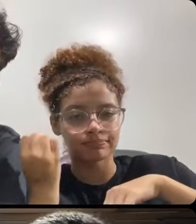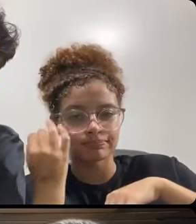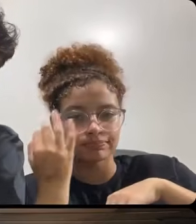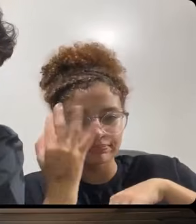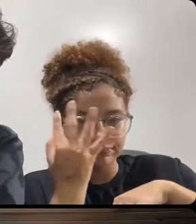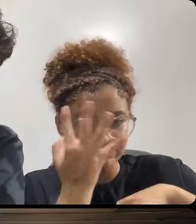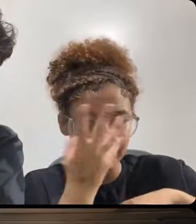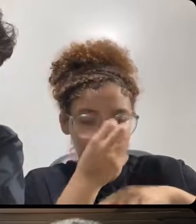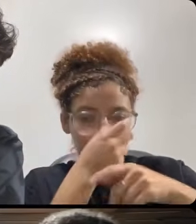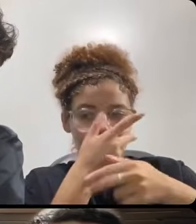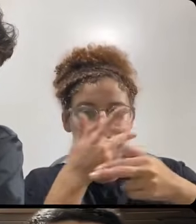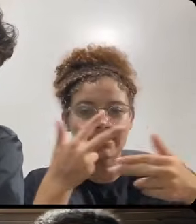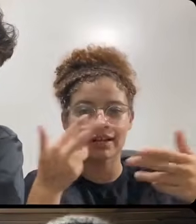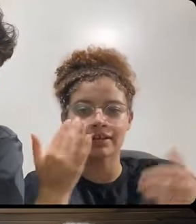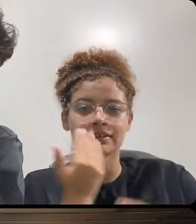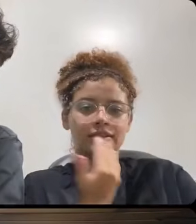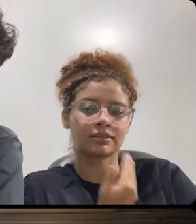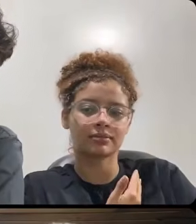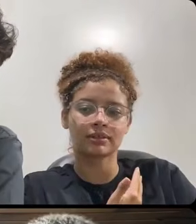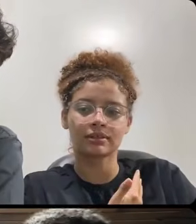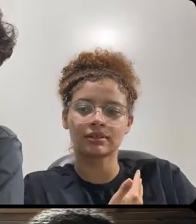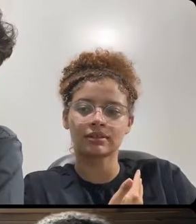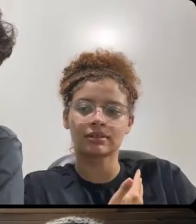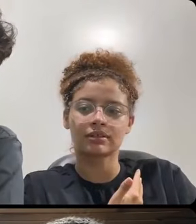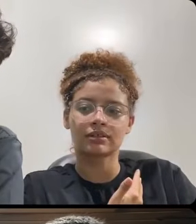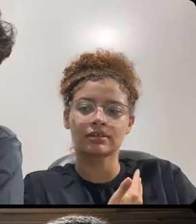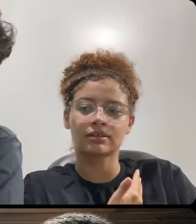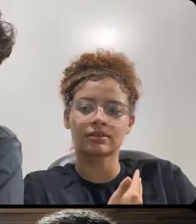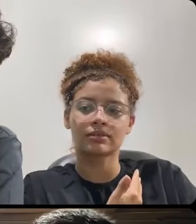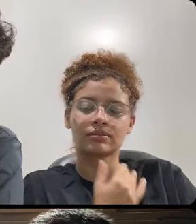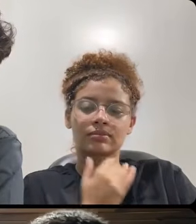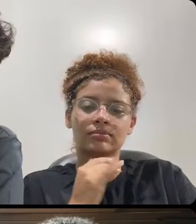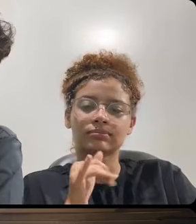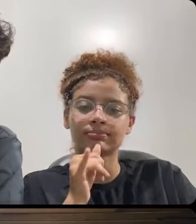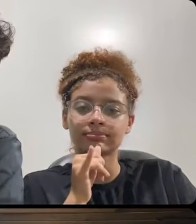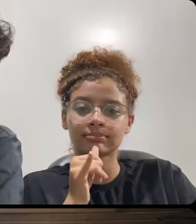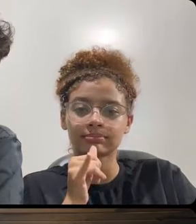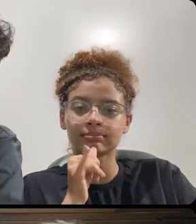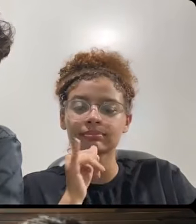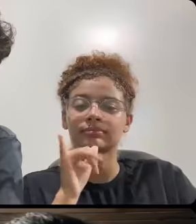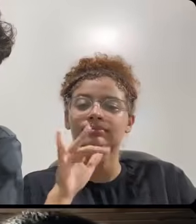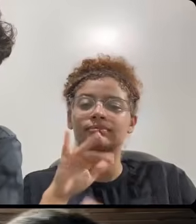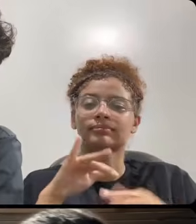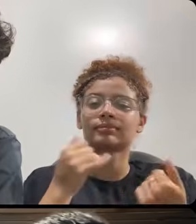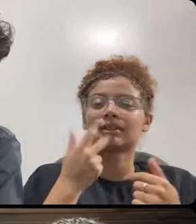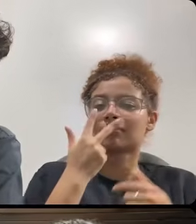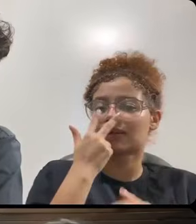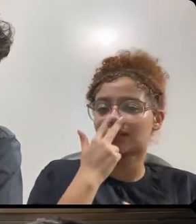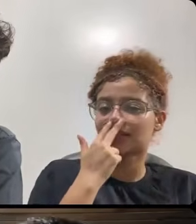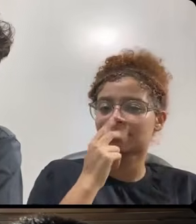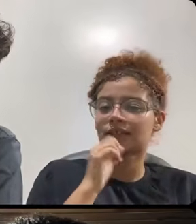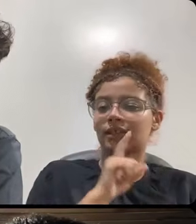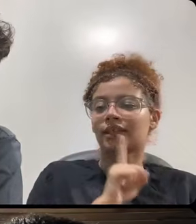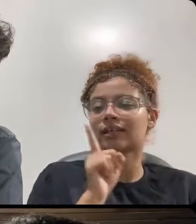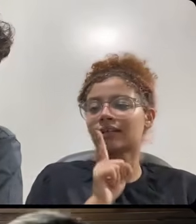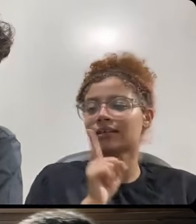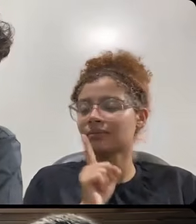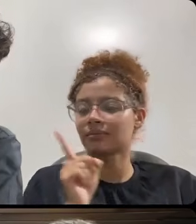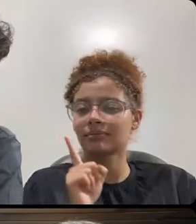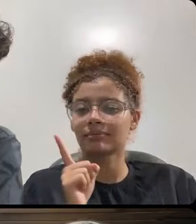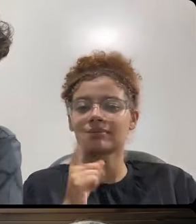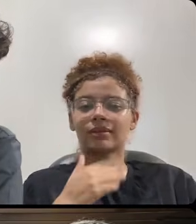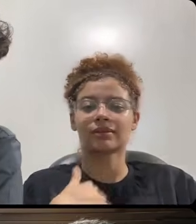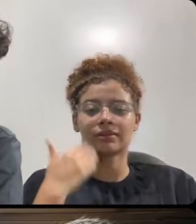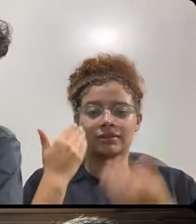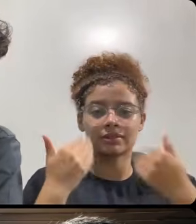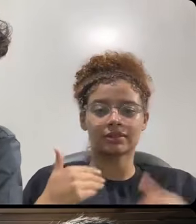se reuniu junto com a Amy. Entende? Então, é um exemplo da série, né? Então, muitas vezes nós somos um Sheldon na vida. Nós temos, né, nosso